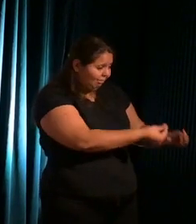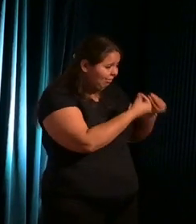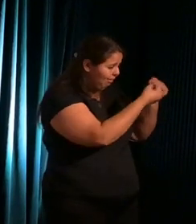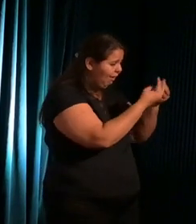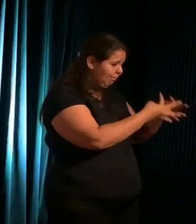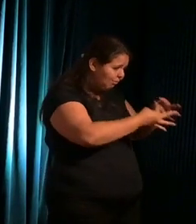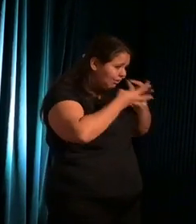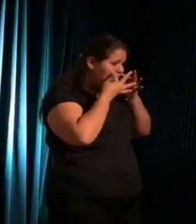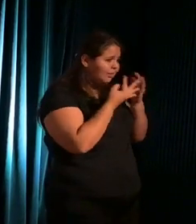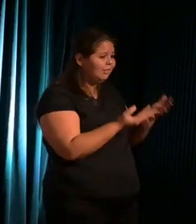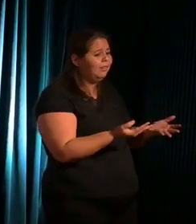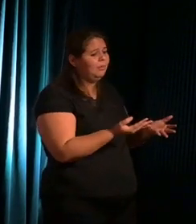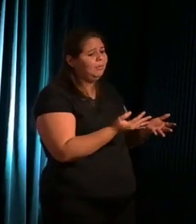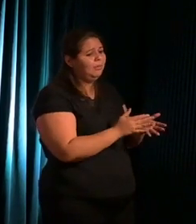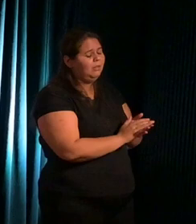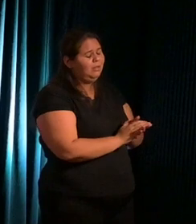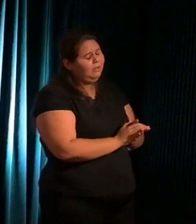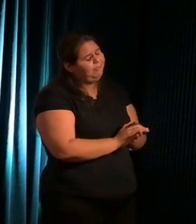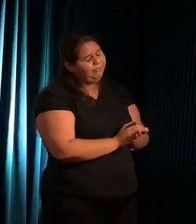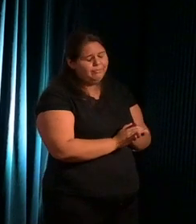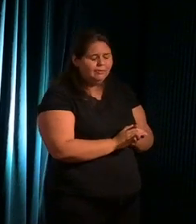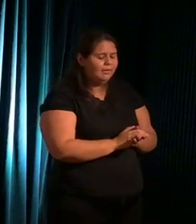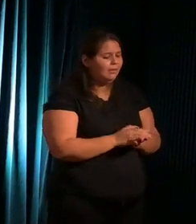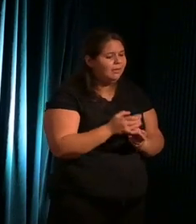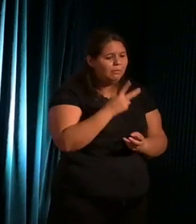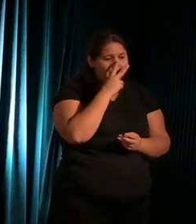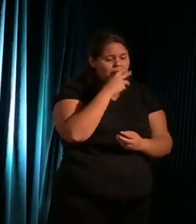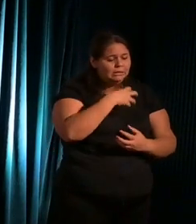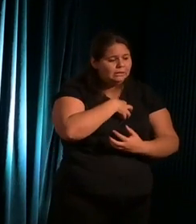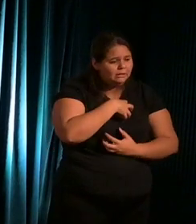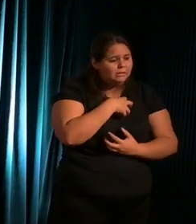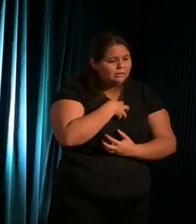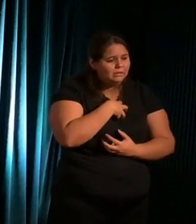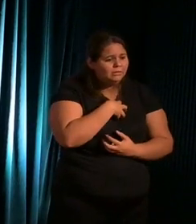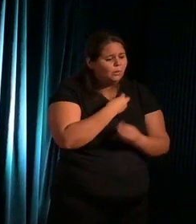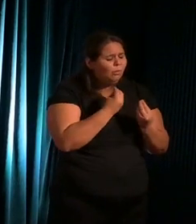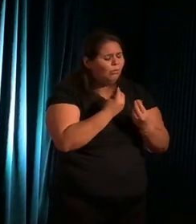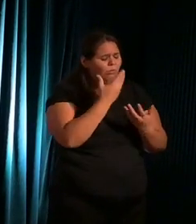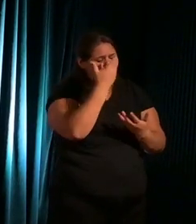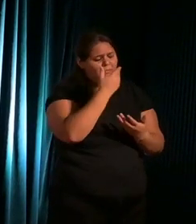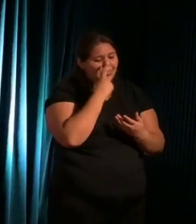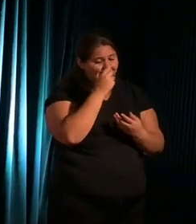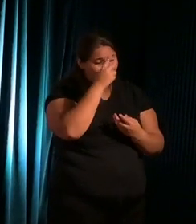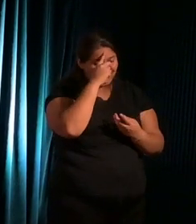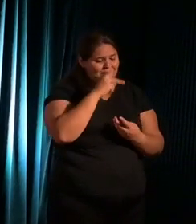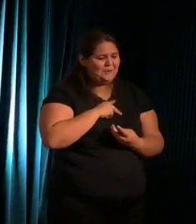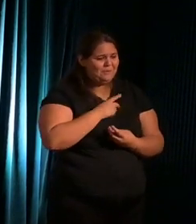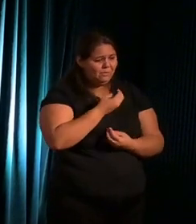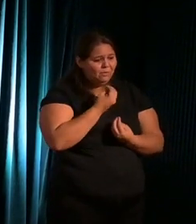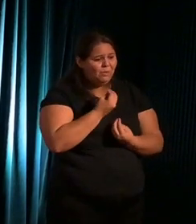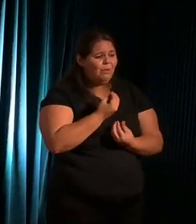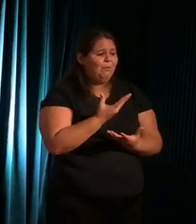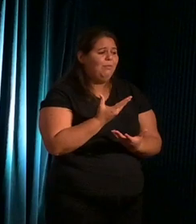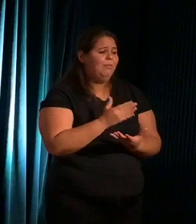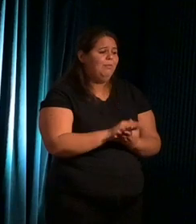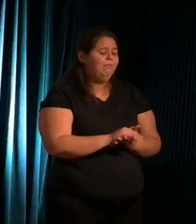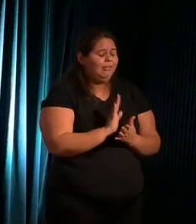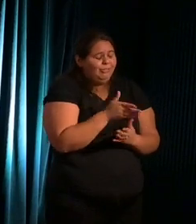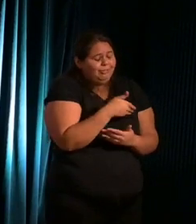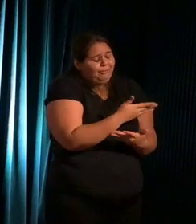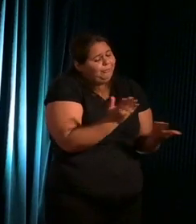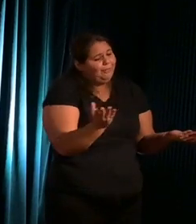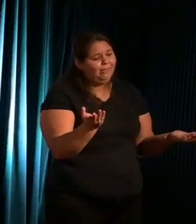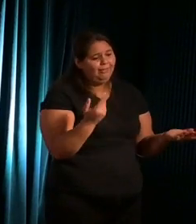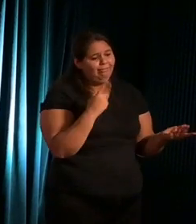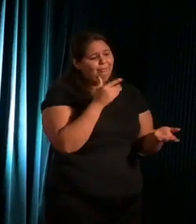tão consentida, tão magistralmente humana, como é que você faz um negócio desse? E eu já tinha feito,